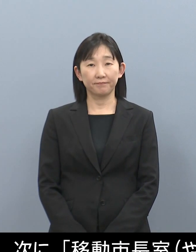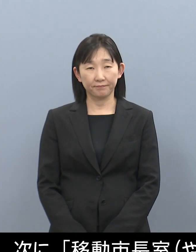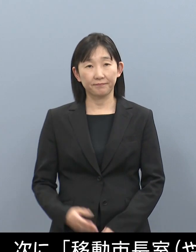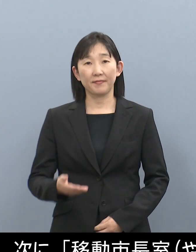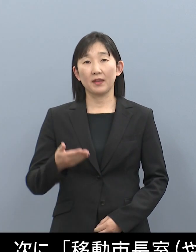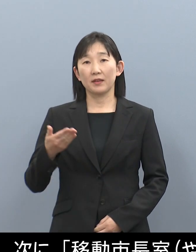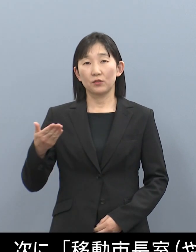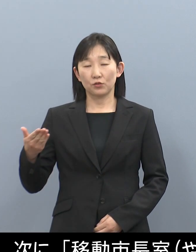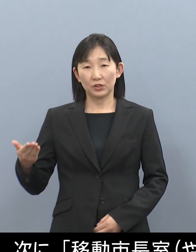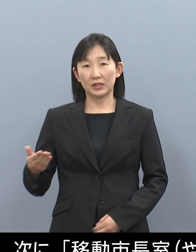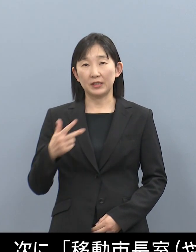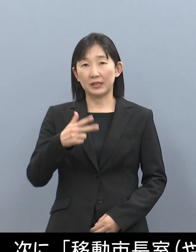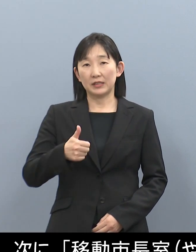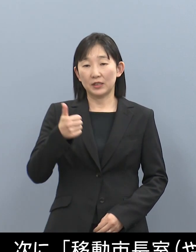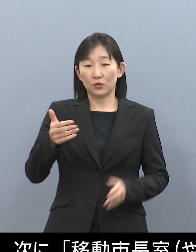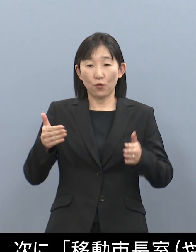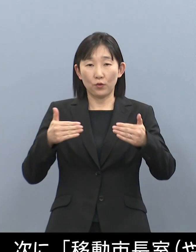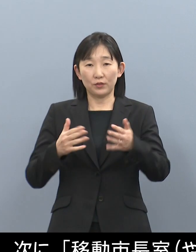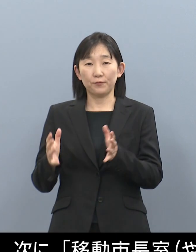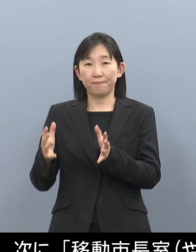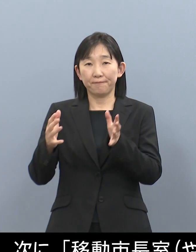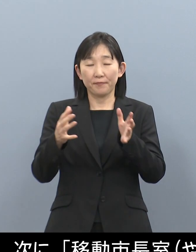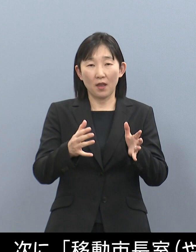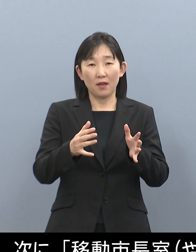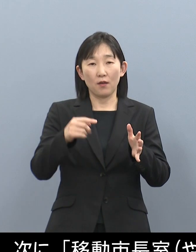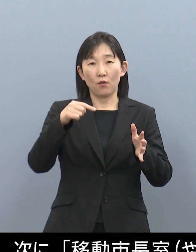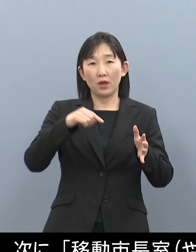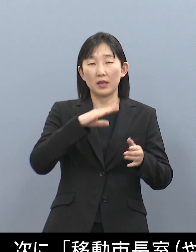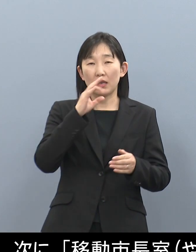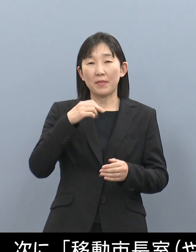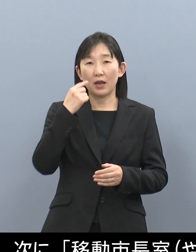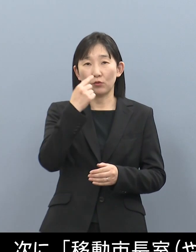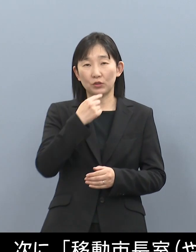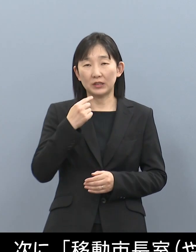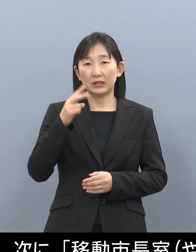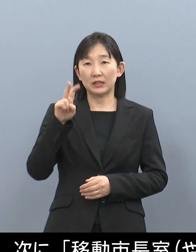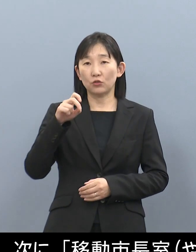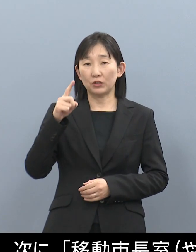次に、移動しております山口21元気ミーティングについて申し上げます。